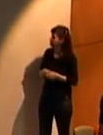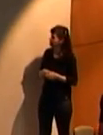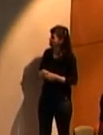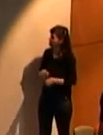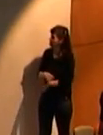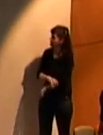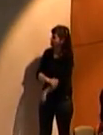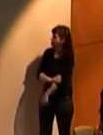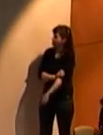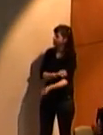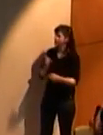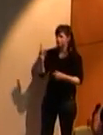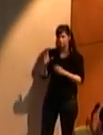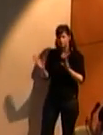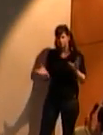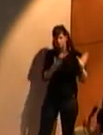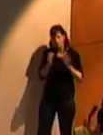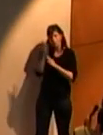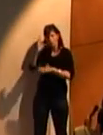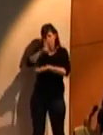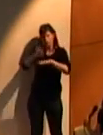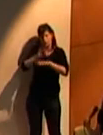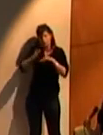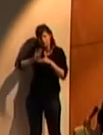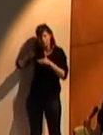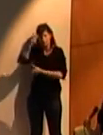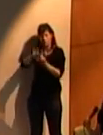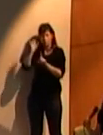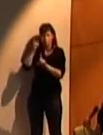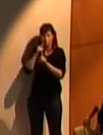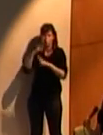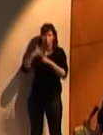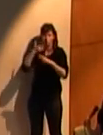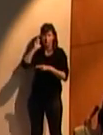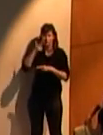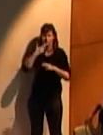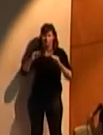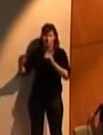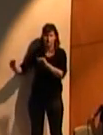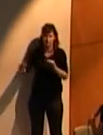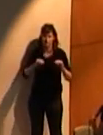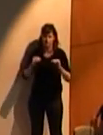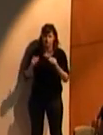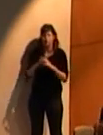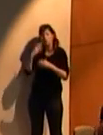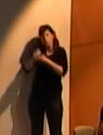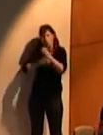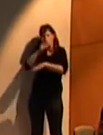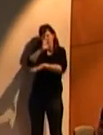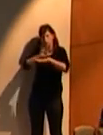Une autre architecture s'est développée à destination des personnes sourdes, qui s'appelle le Deaf Space, ou architecture du silence.